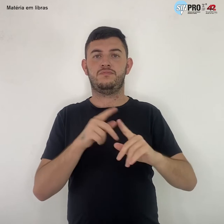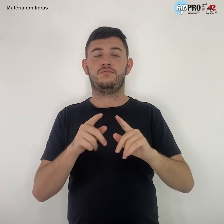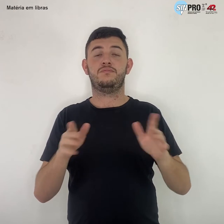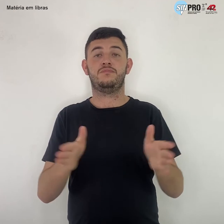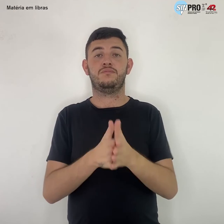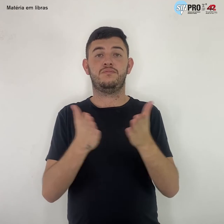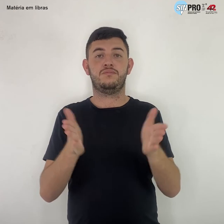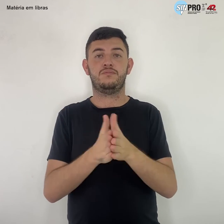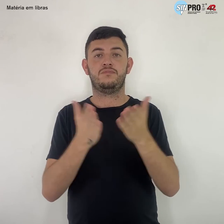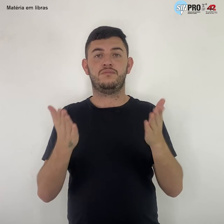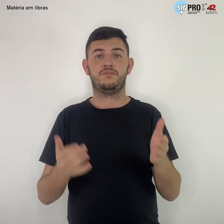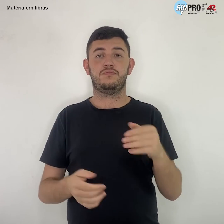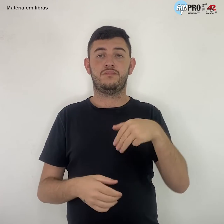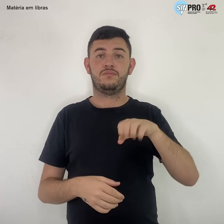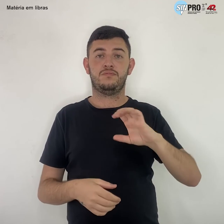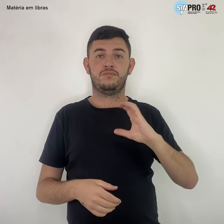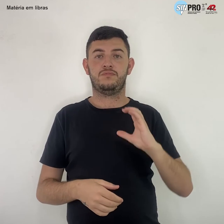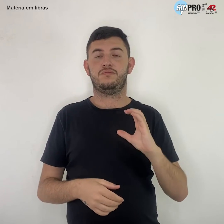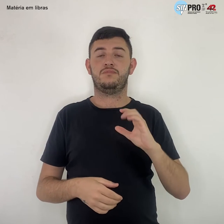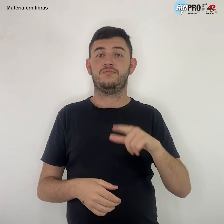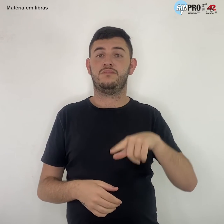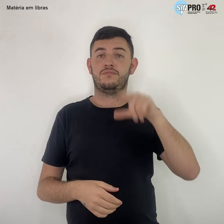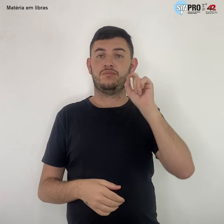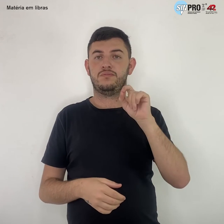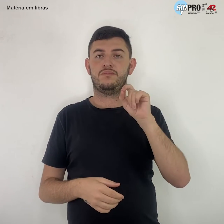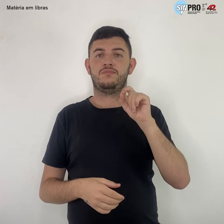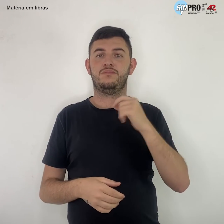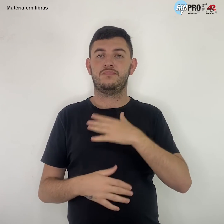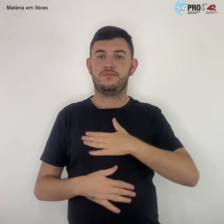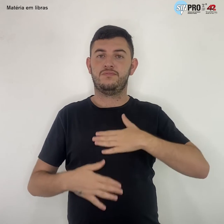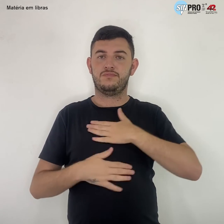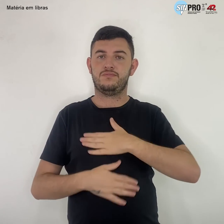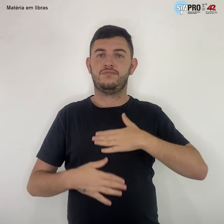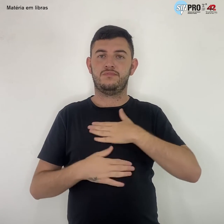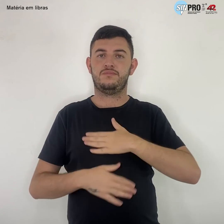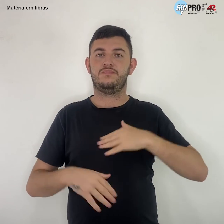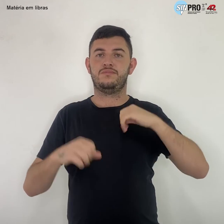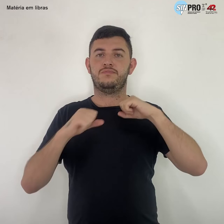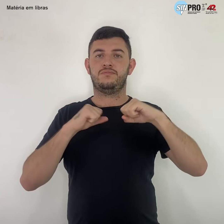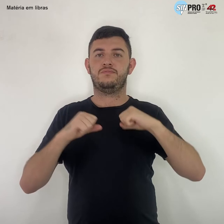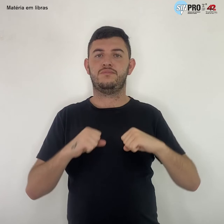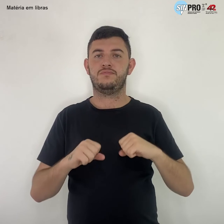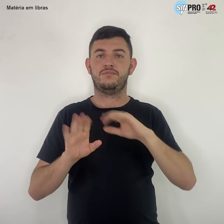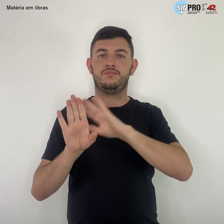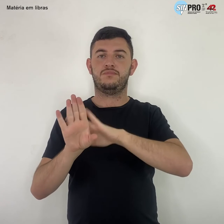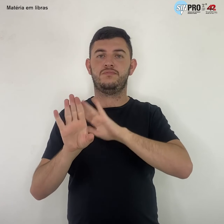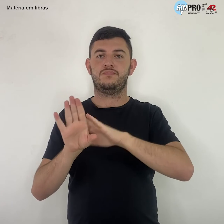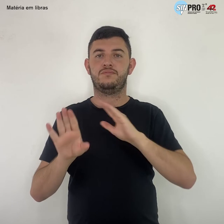carente, o MEC prefere agradar a militância ideológica de Jair